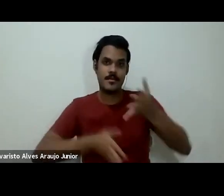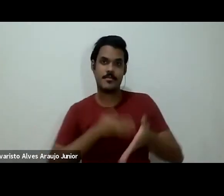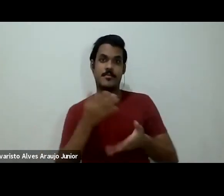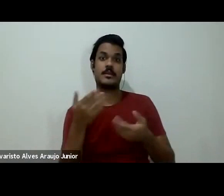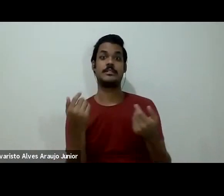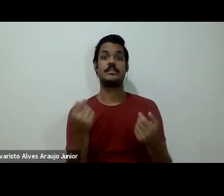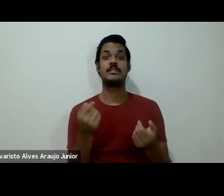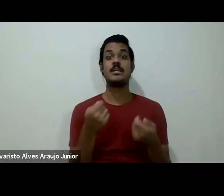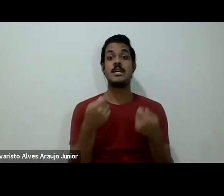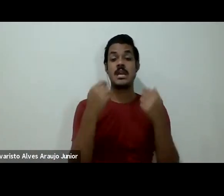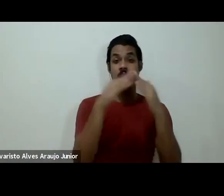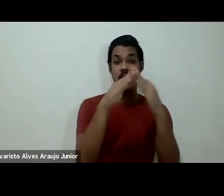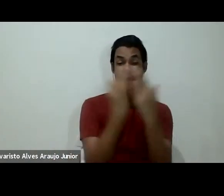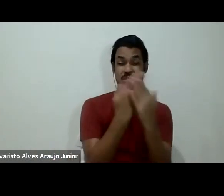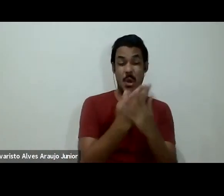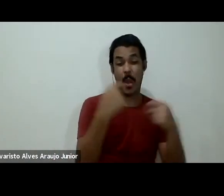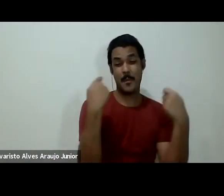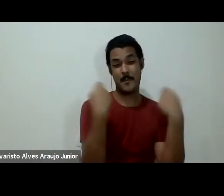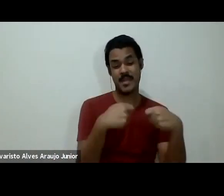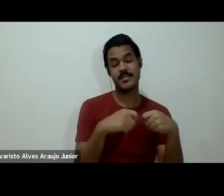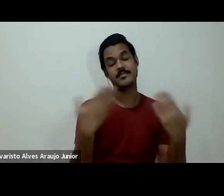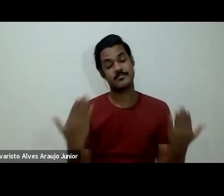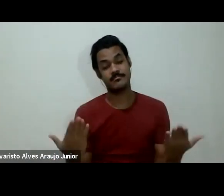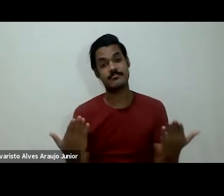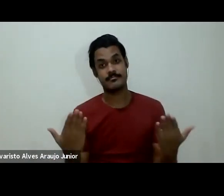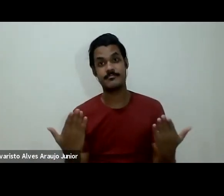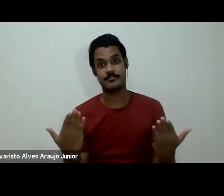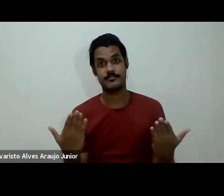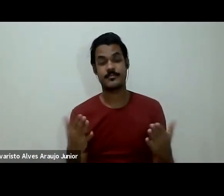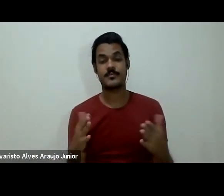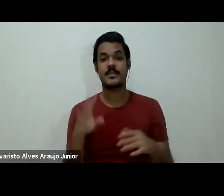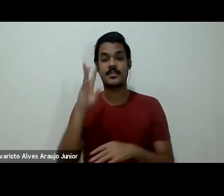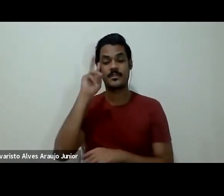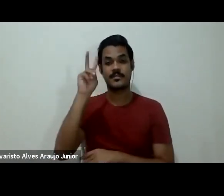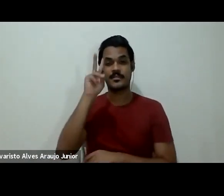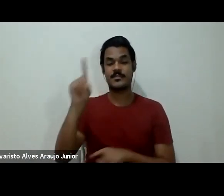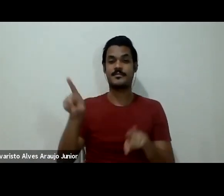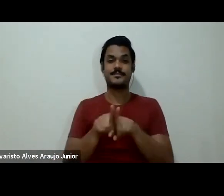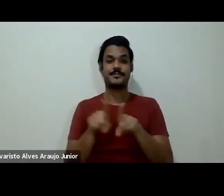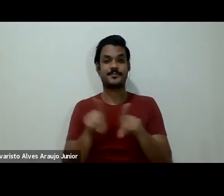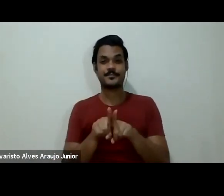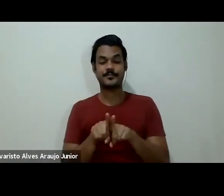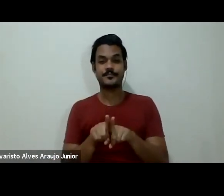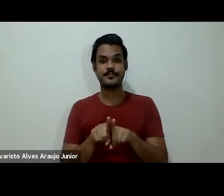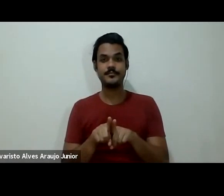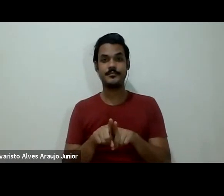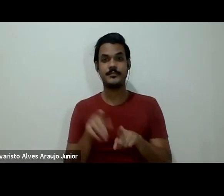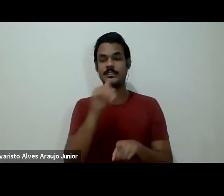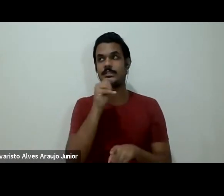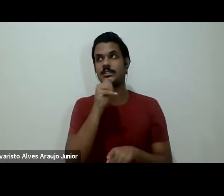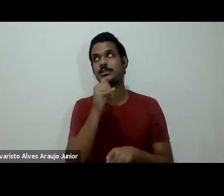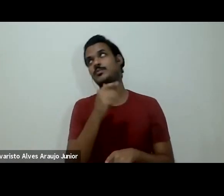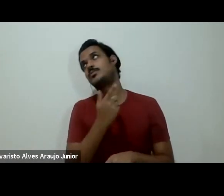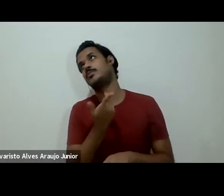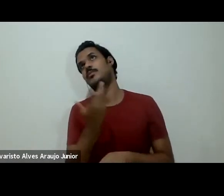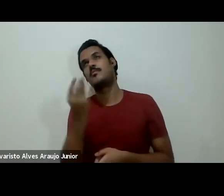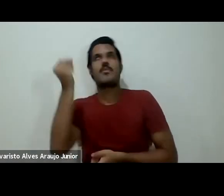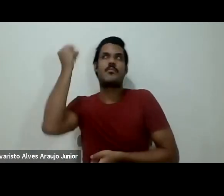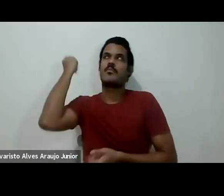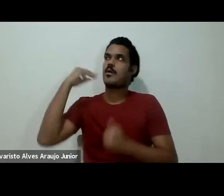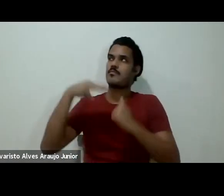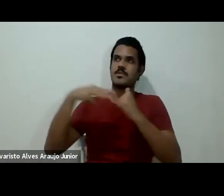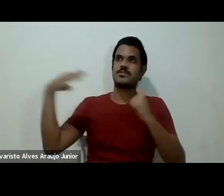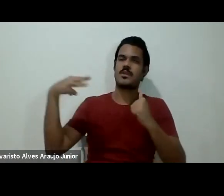escolas necessitam. Isso me faz lembrar do mestrado, né, quando